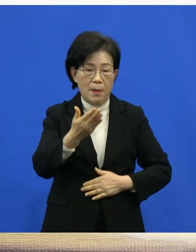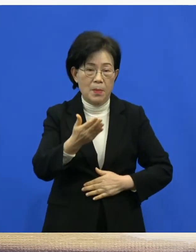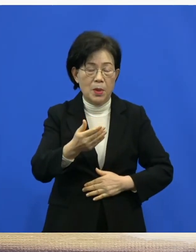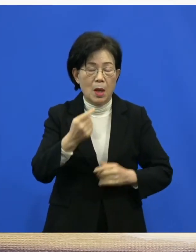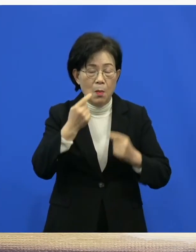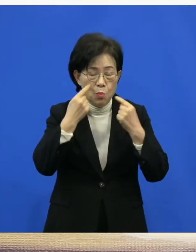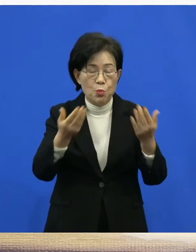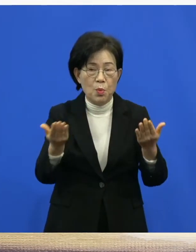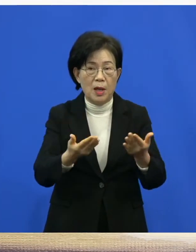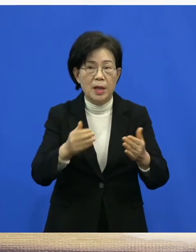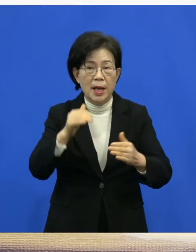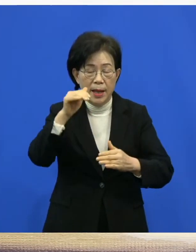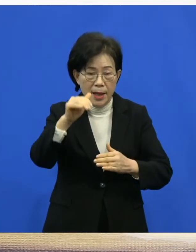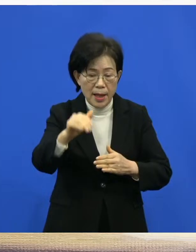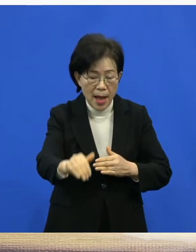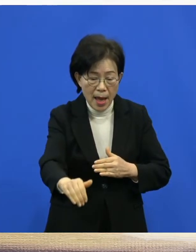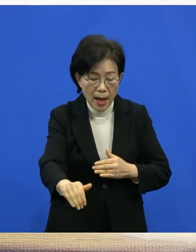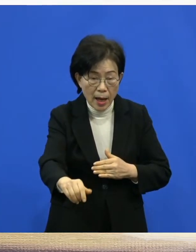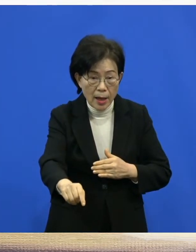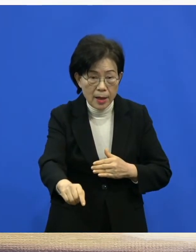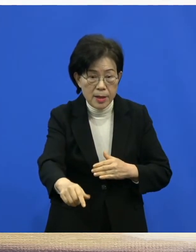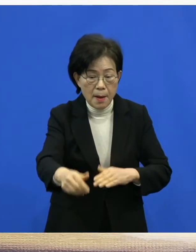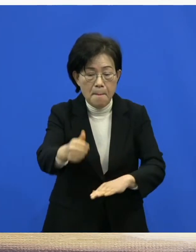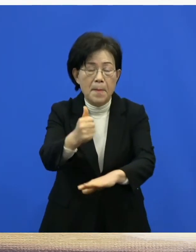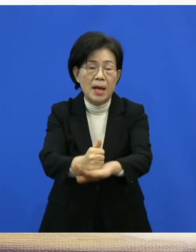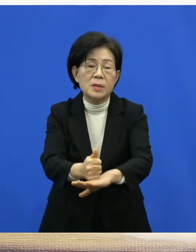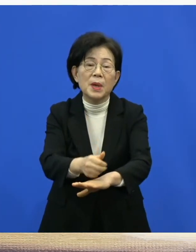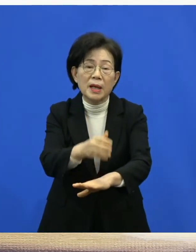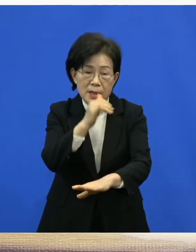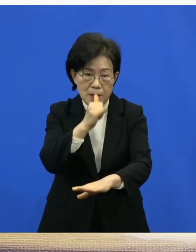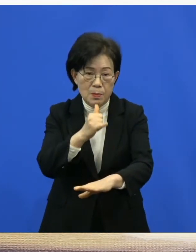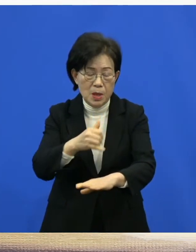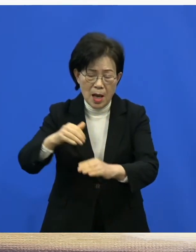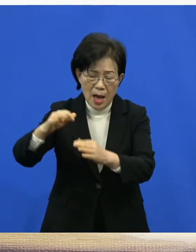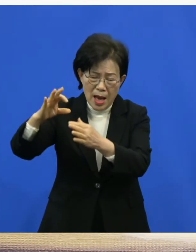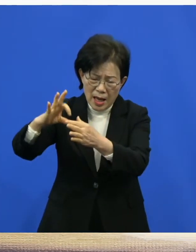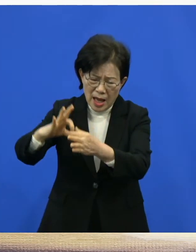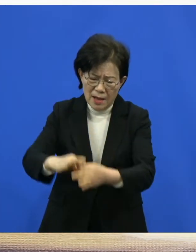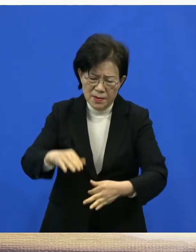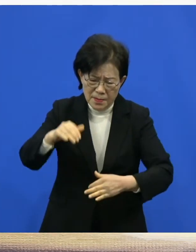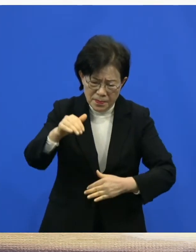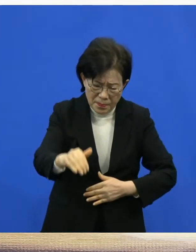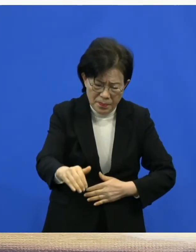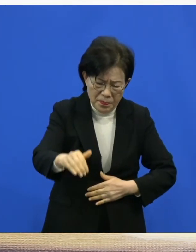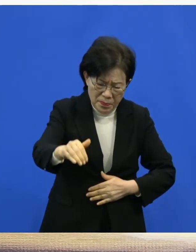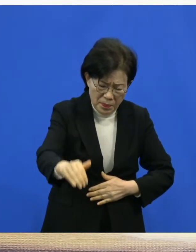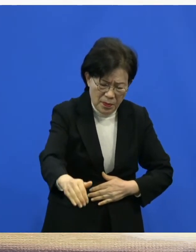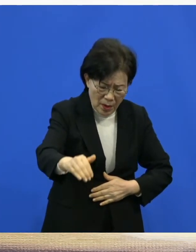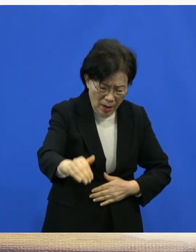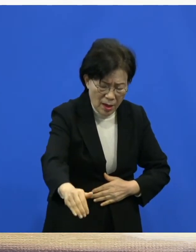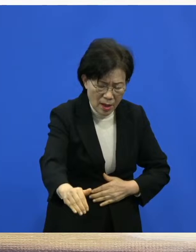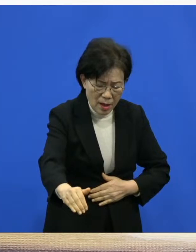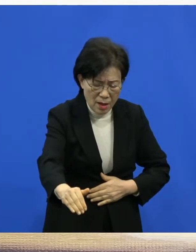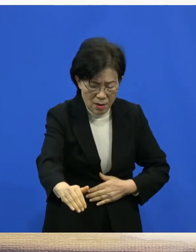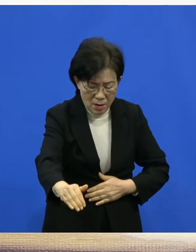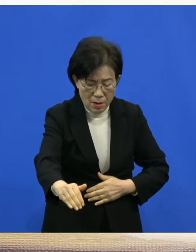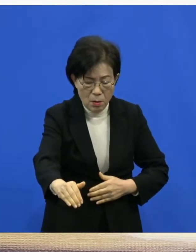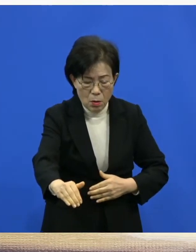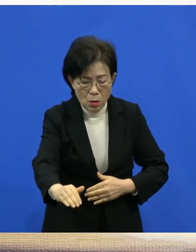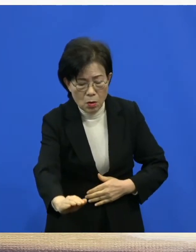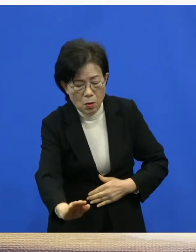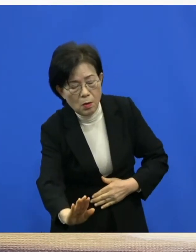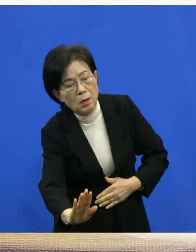분명한 것은 내려가는 길에 끝이 있어요. 계속 내려가는 것만은 아니에요. 내려가는 길과 올라가는 길은 연결되어